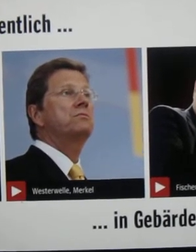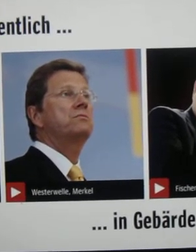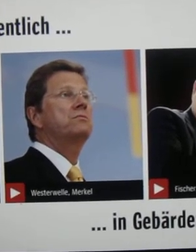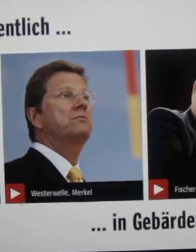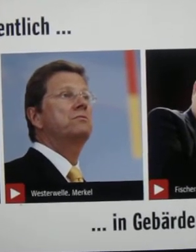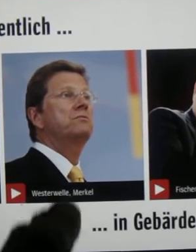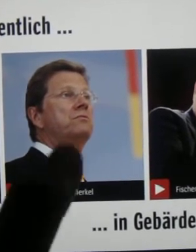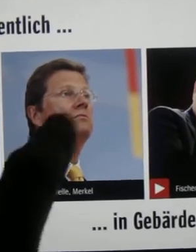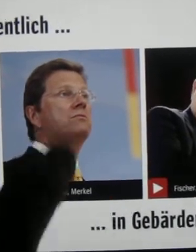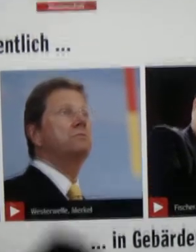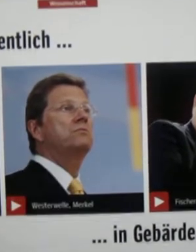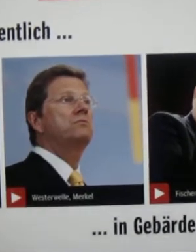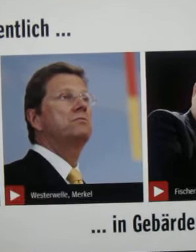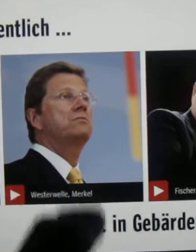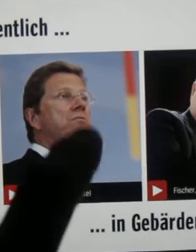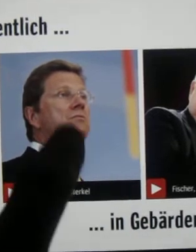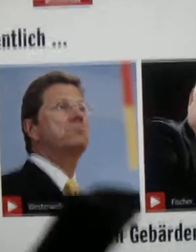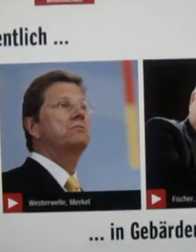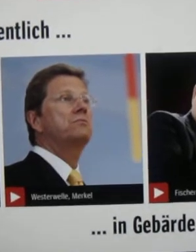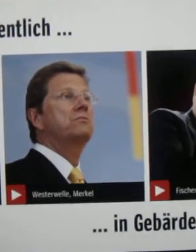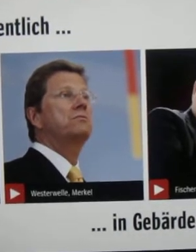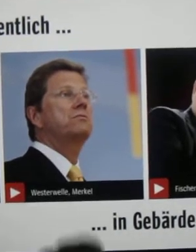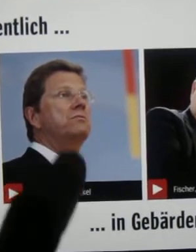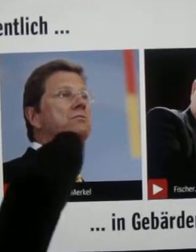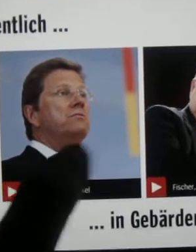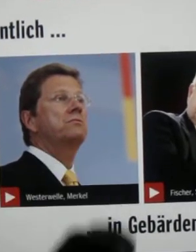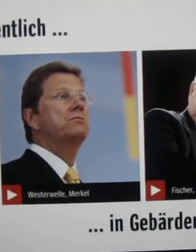nicht ganz PC-mäßige Demonstration,